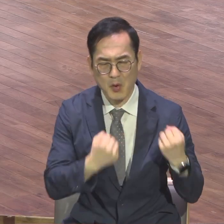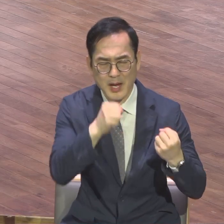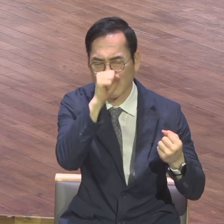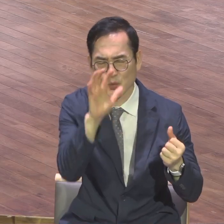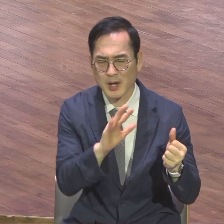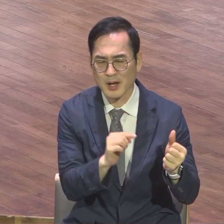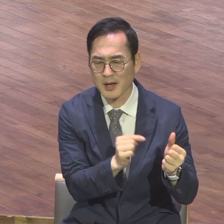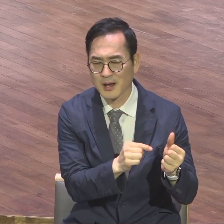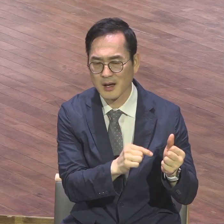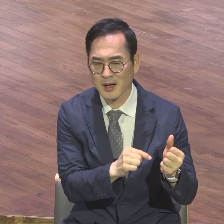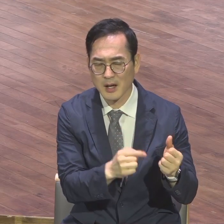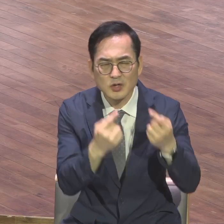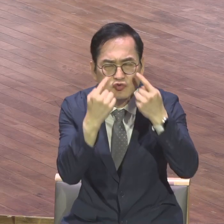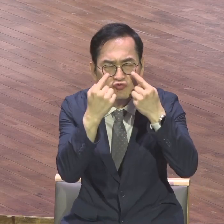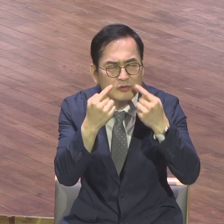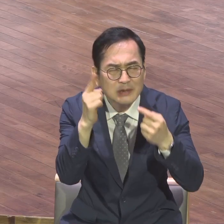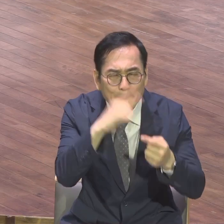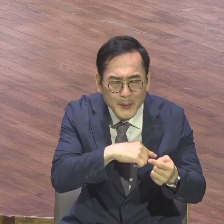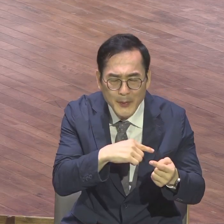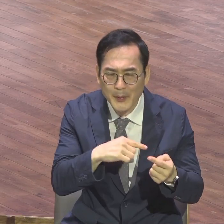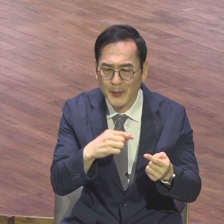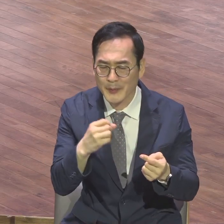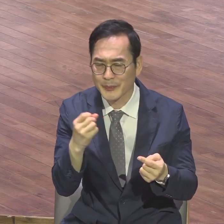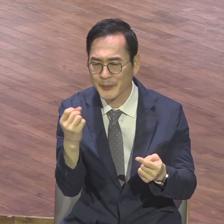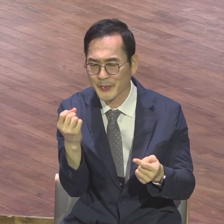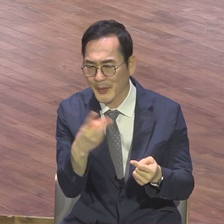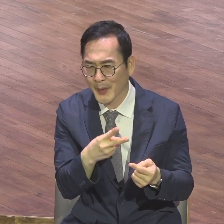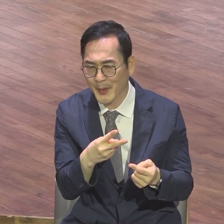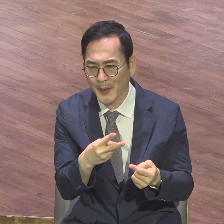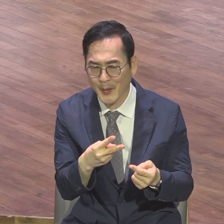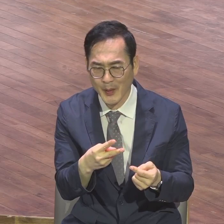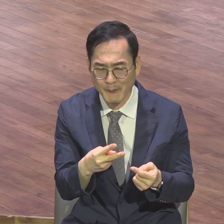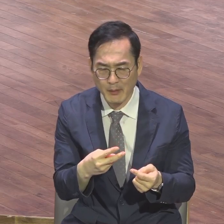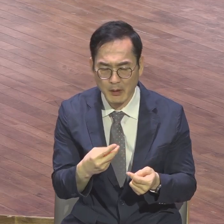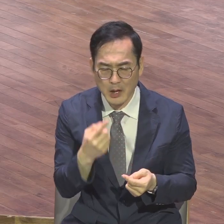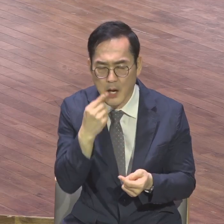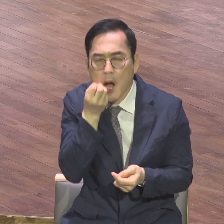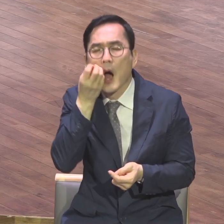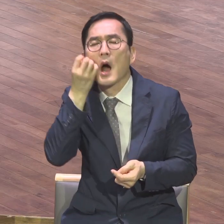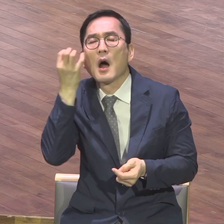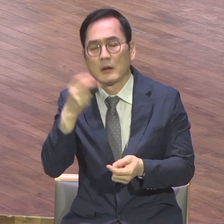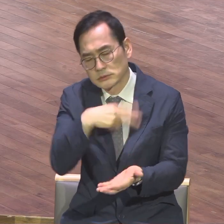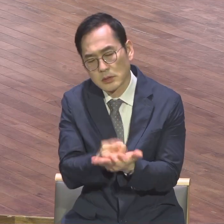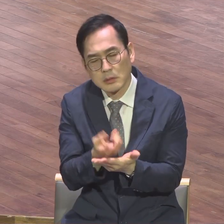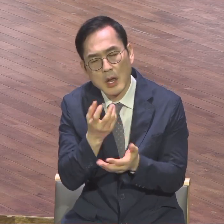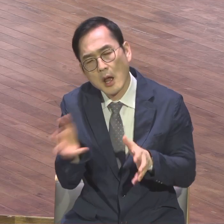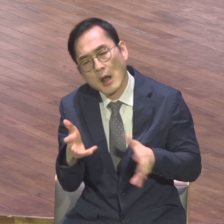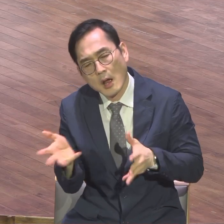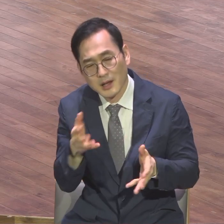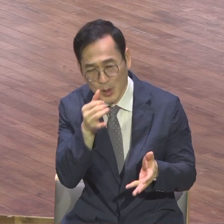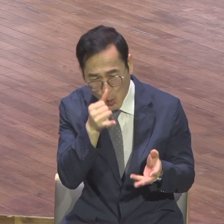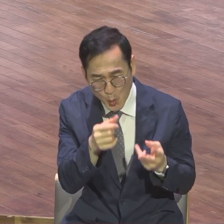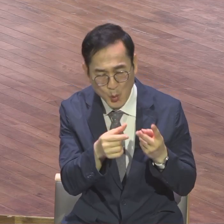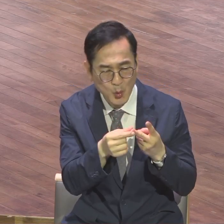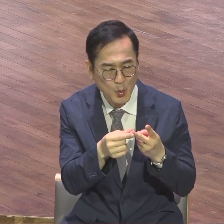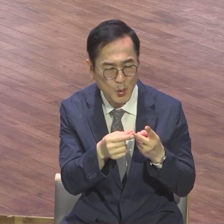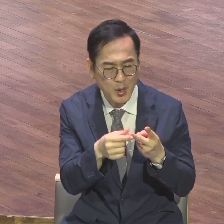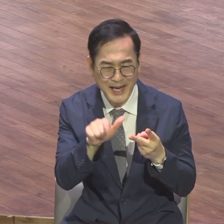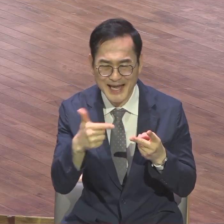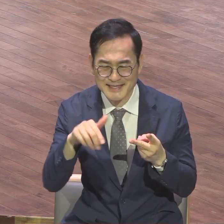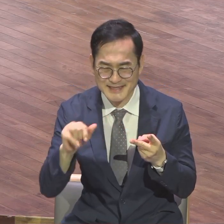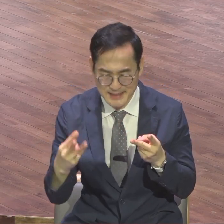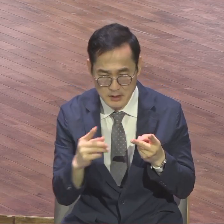않았어요. 바울은 눈도 안 좋고 지금 뭐 간질 같은 병도 있고 몸이 안 좋기 때문에